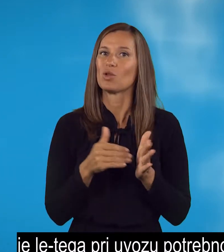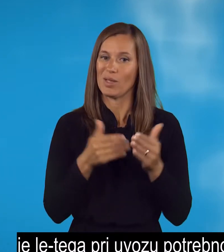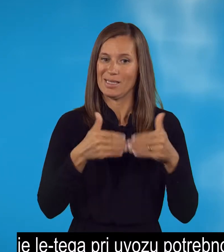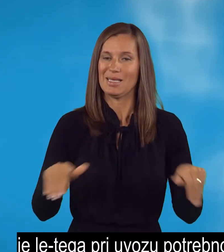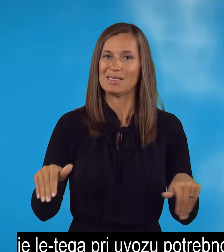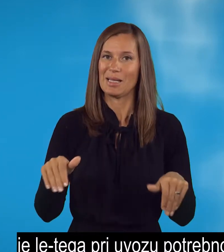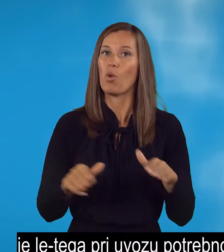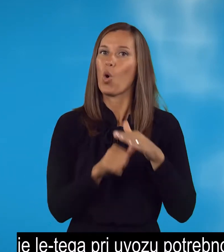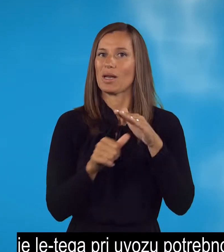carinskim organom predložiti.